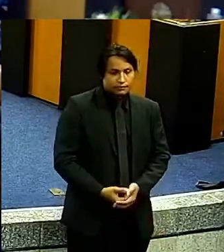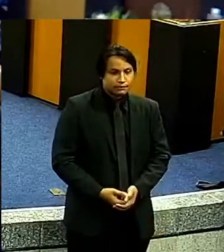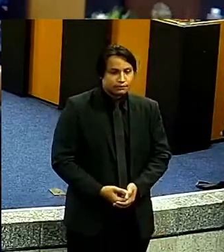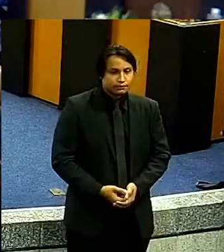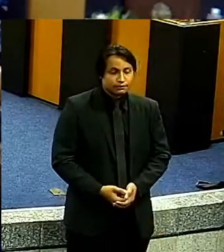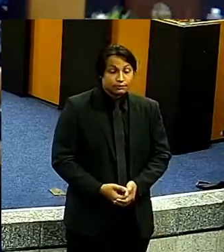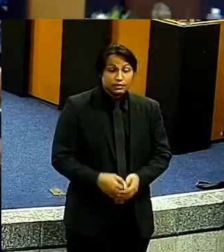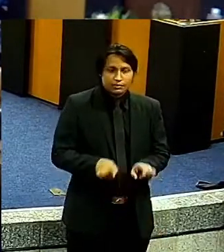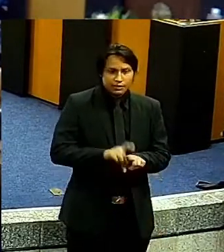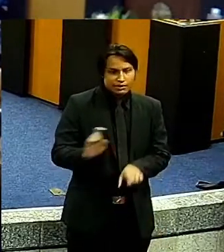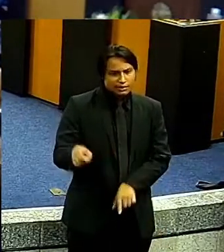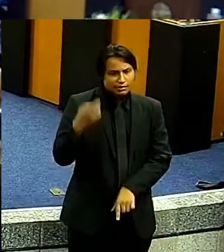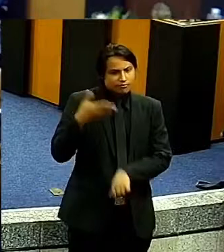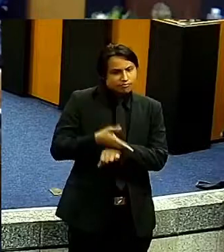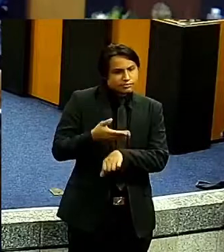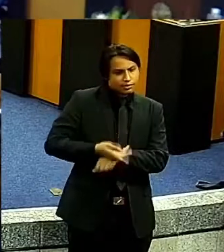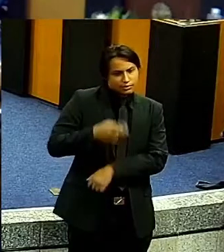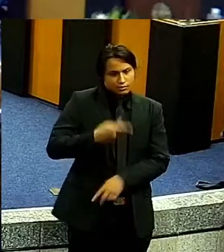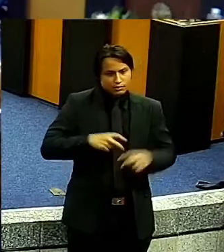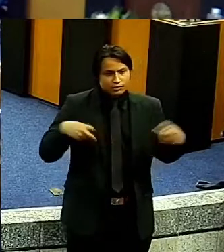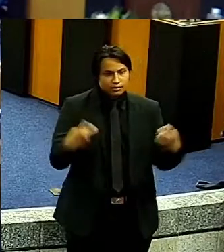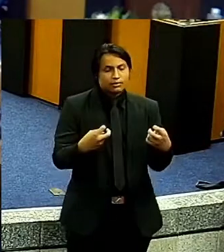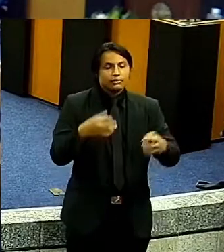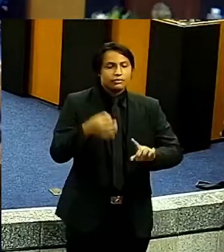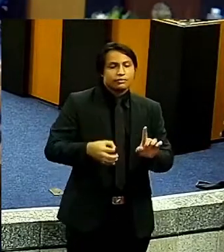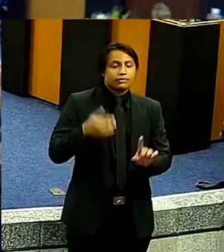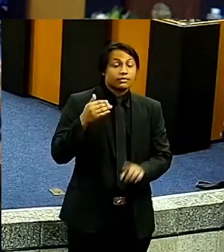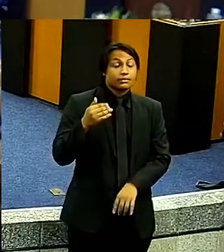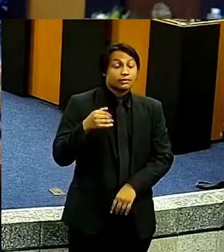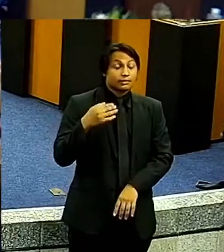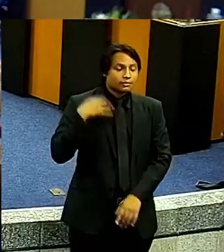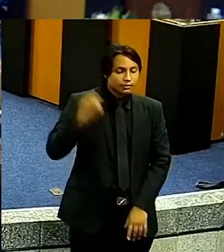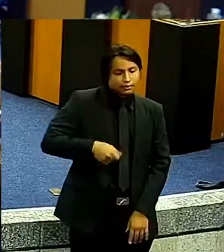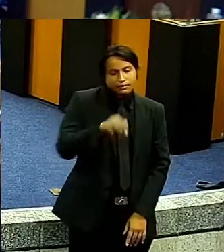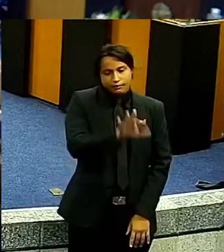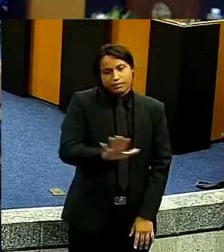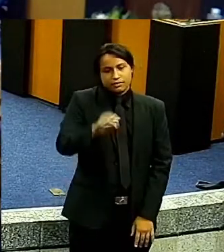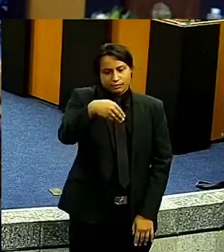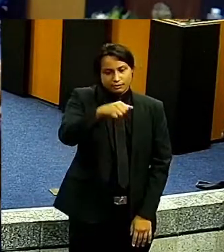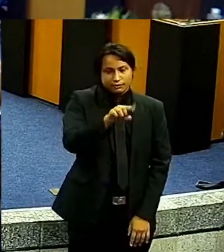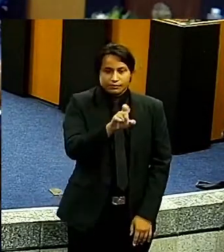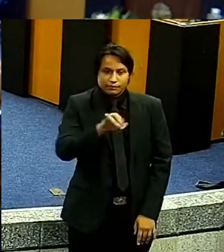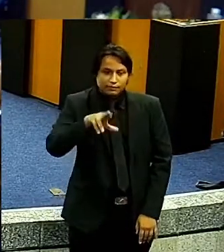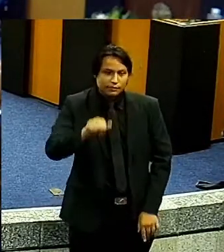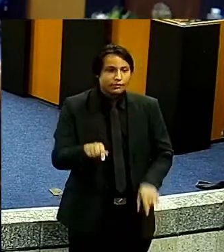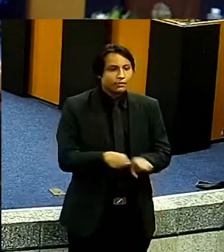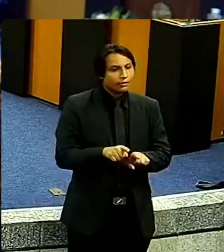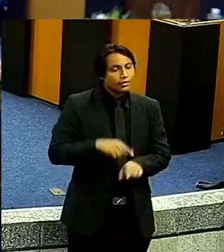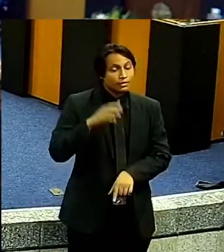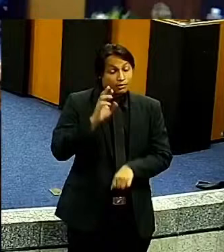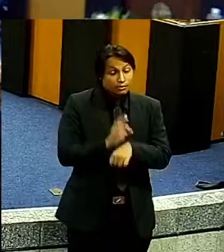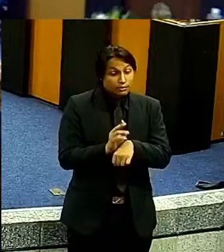ex-membros desta corte juiz federal madeira Dr Gustavo Vilas